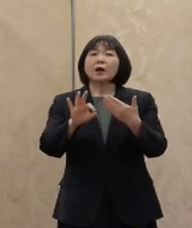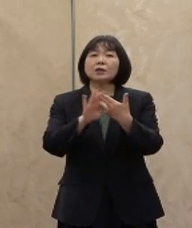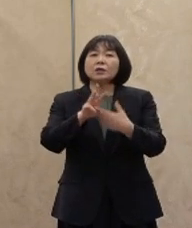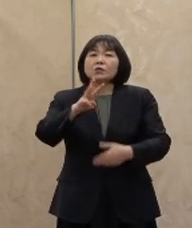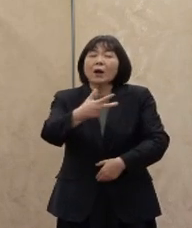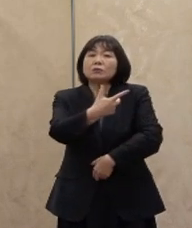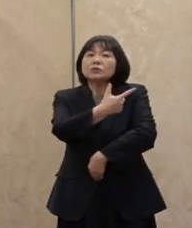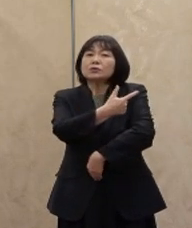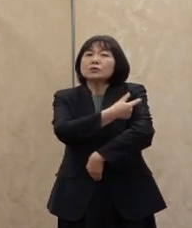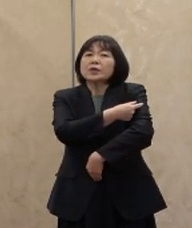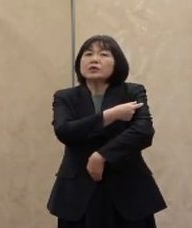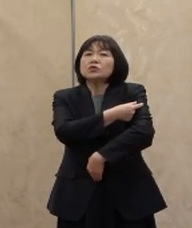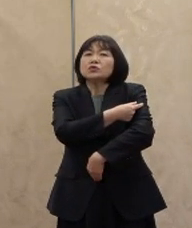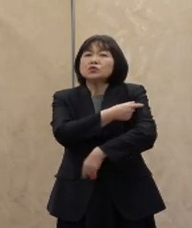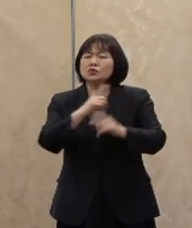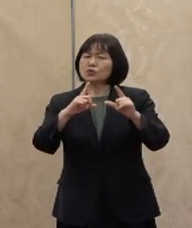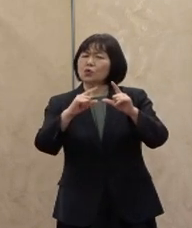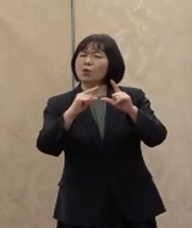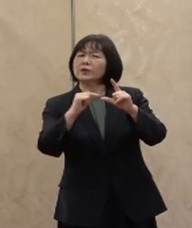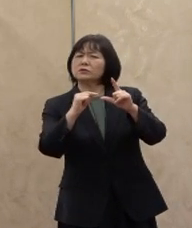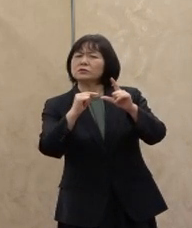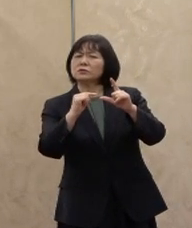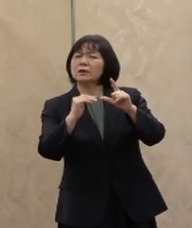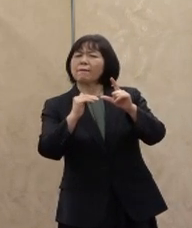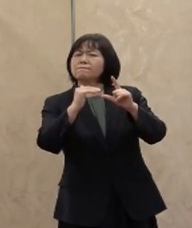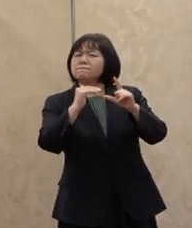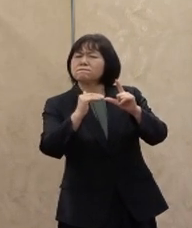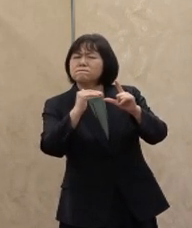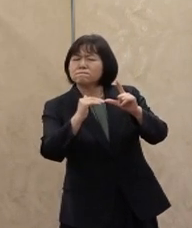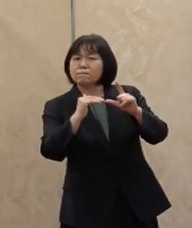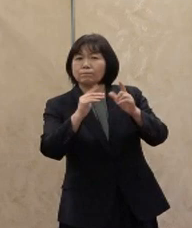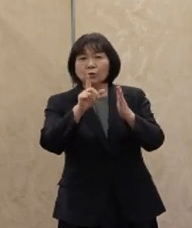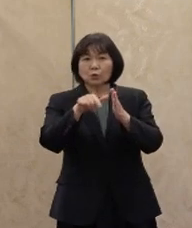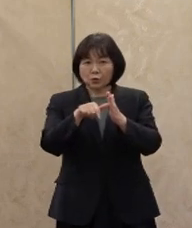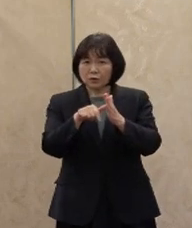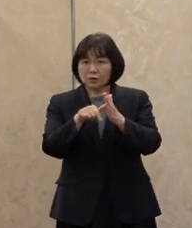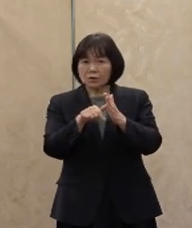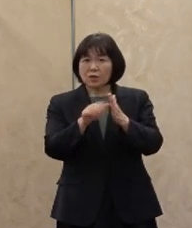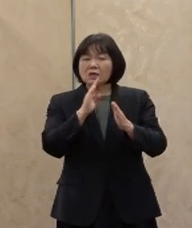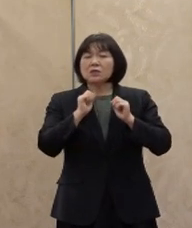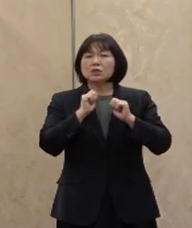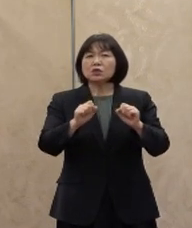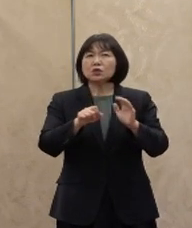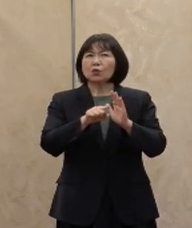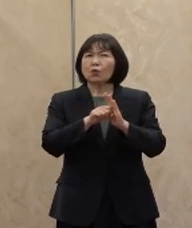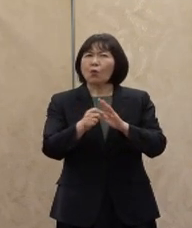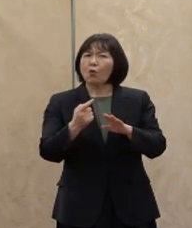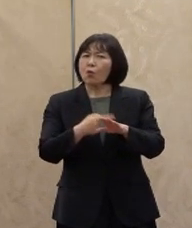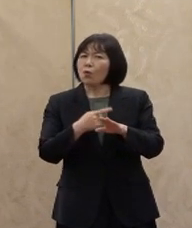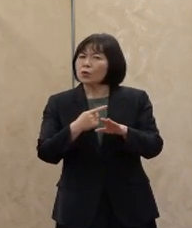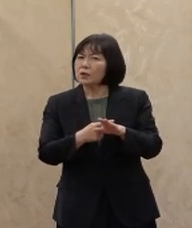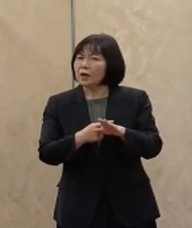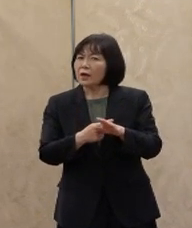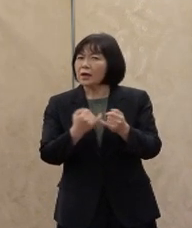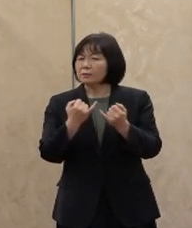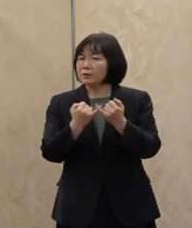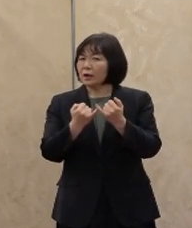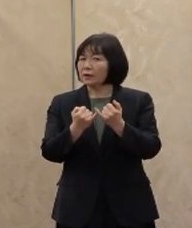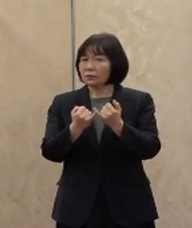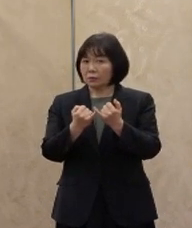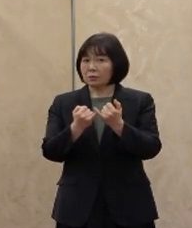チンの接種率が思うようにこう伸び悩んだような時にですね、何かこう実効性みたいなものを持たせた方が良いか